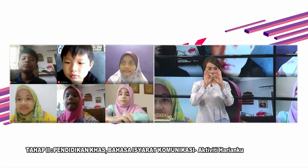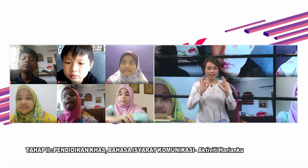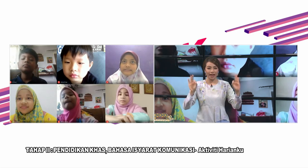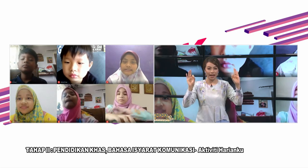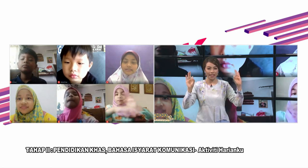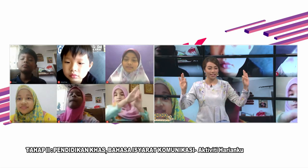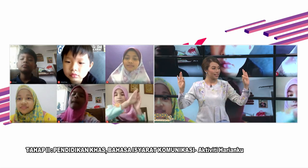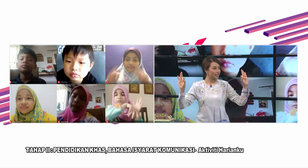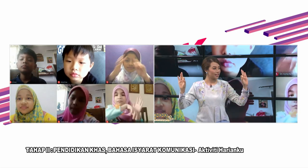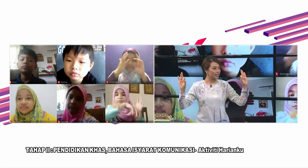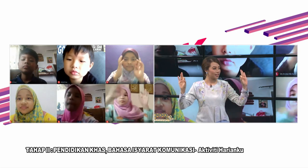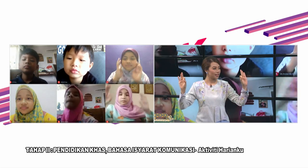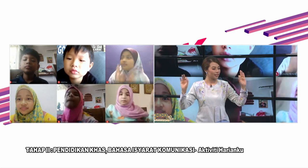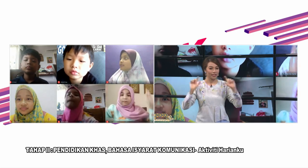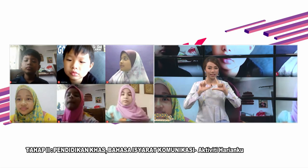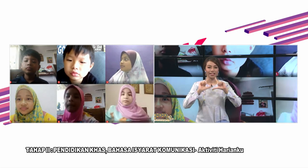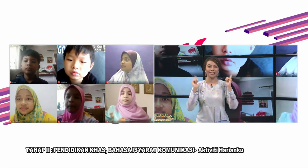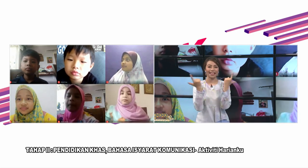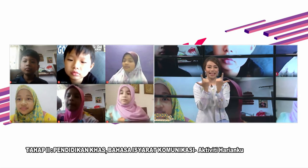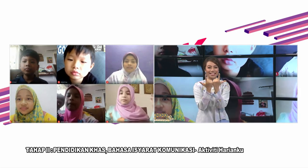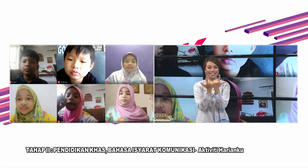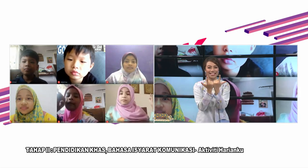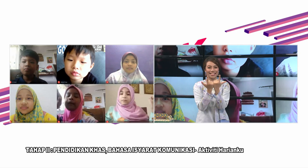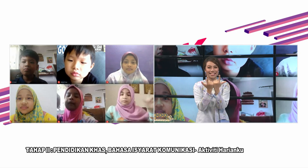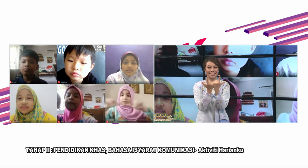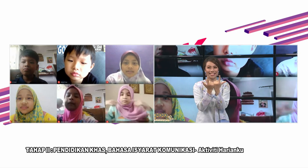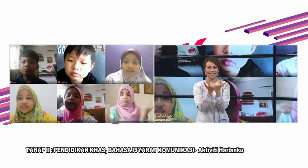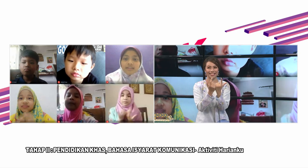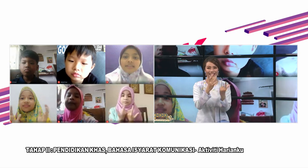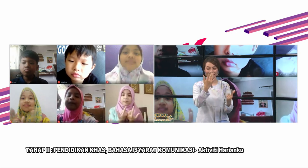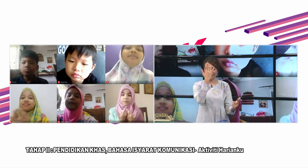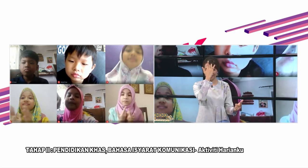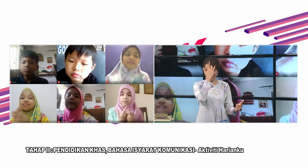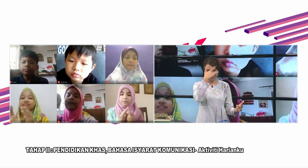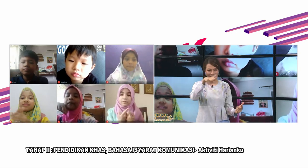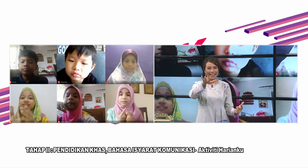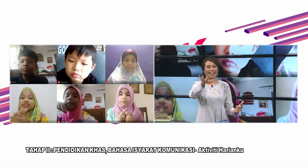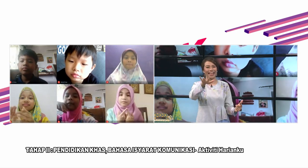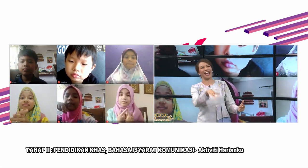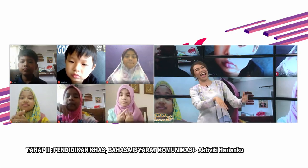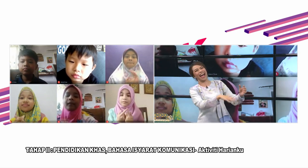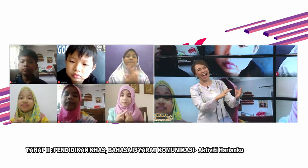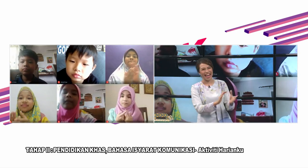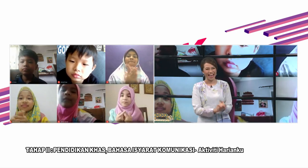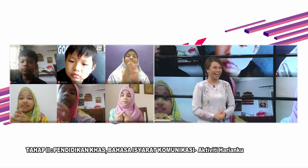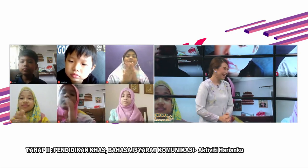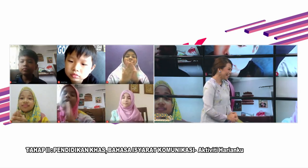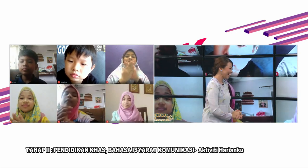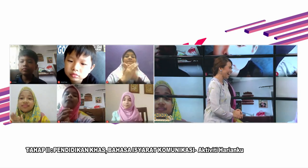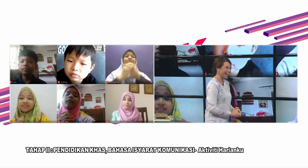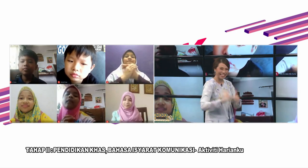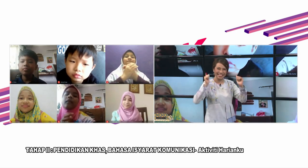Menghias. Hias. Kelas. Kelas. Okey. Bagi tepuk.